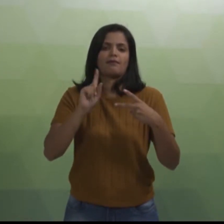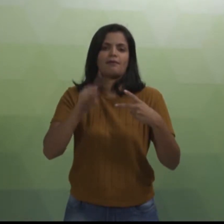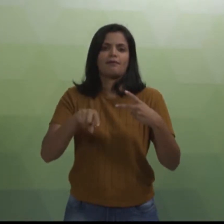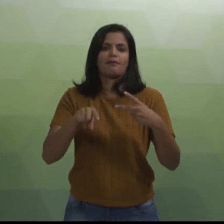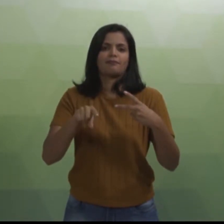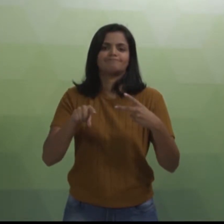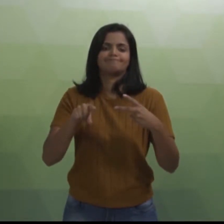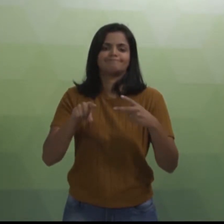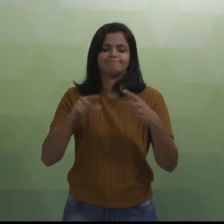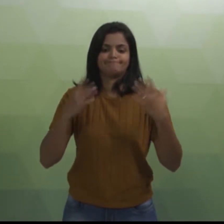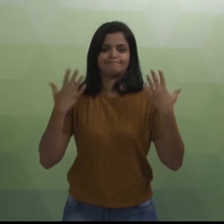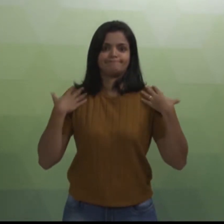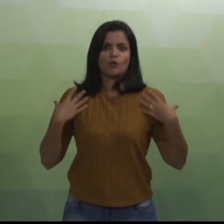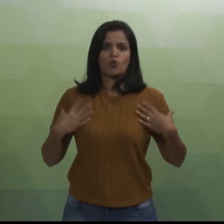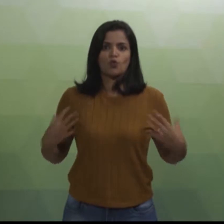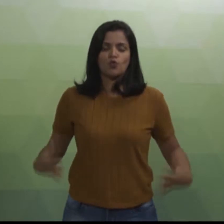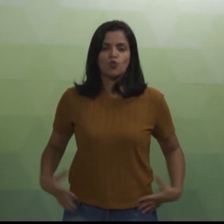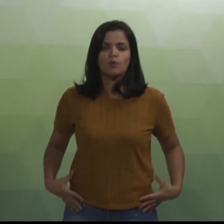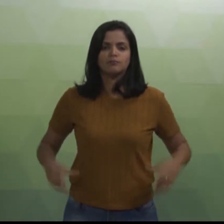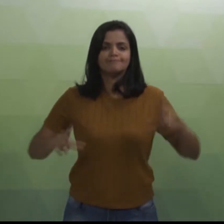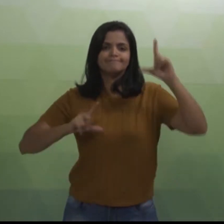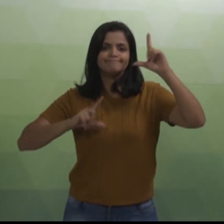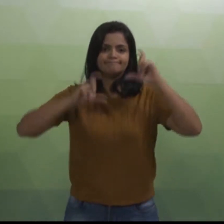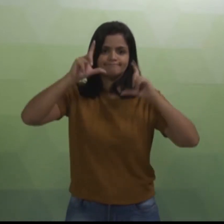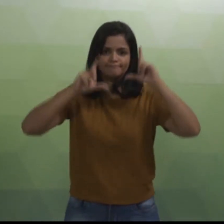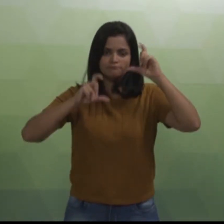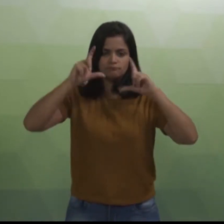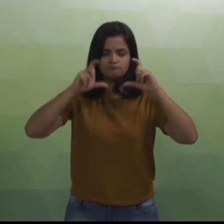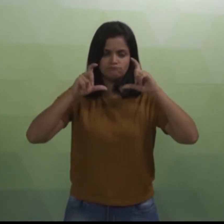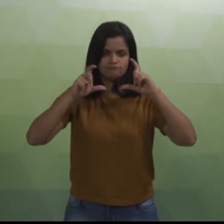Podemos utilizar aqui o corpo, a expressão corporal e facial.